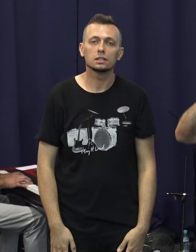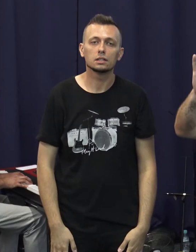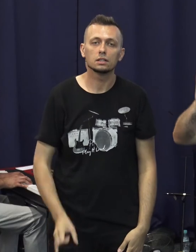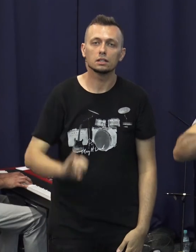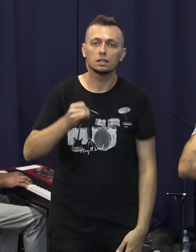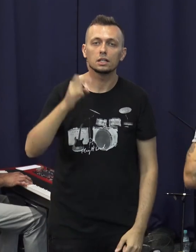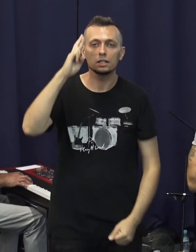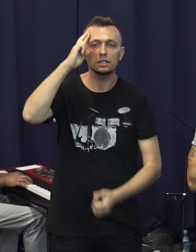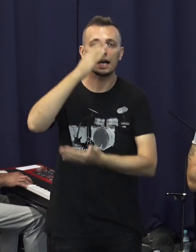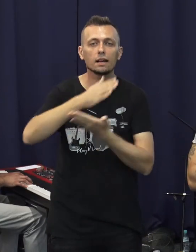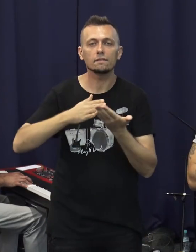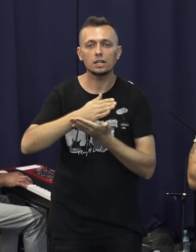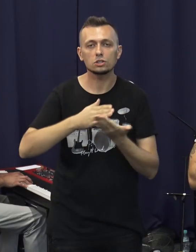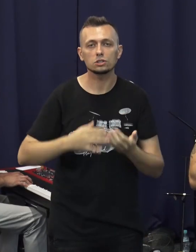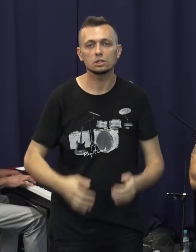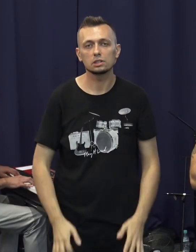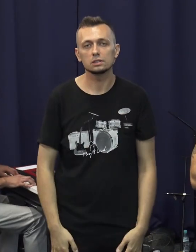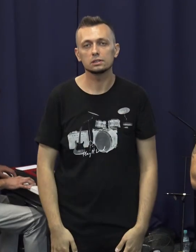jak wierzyć.